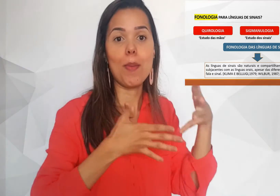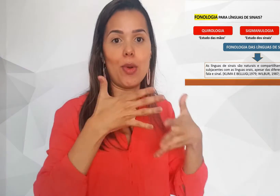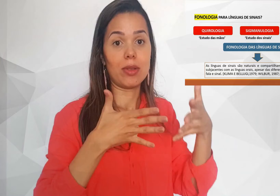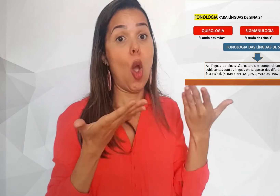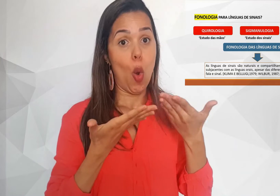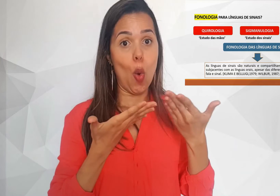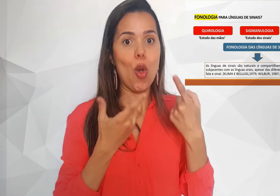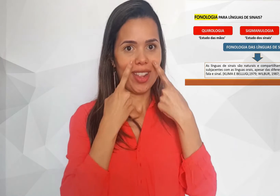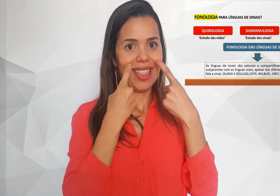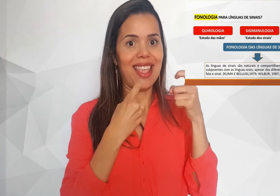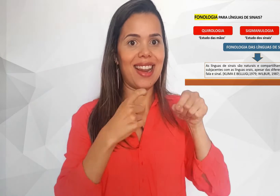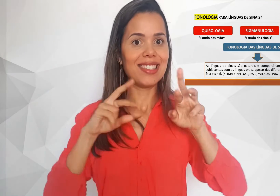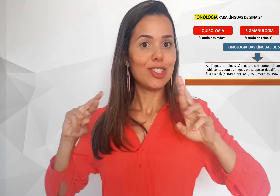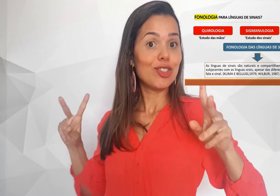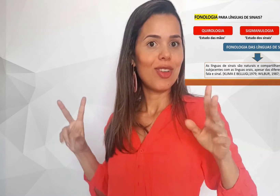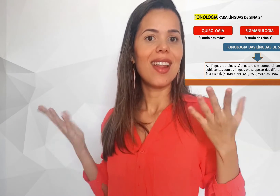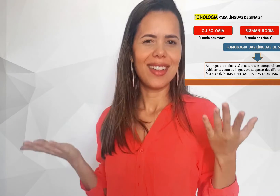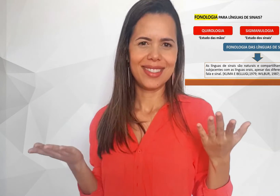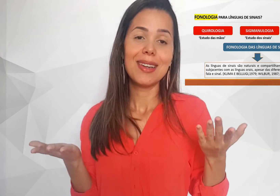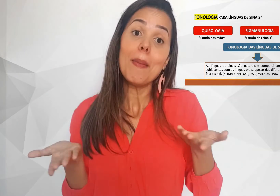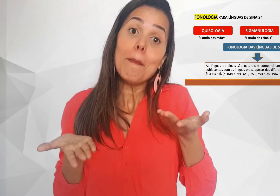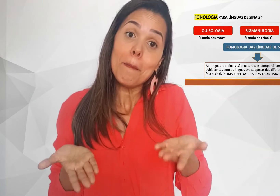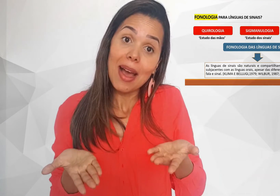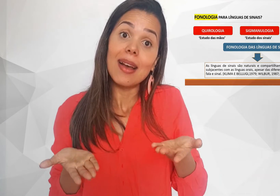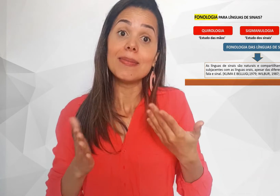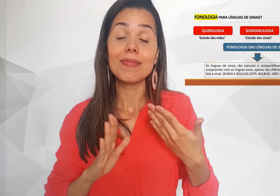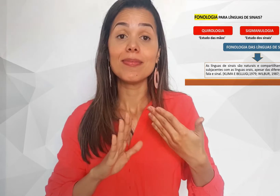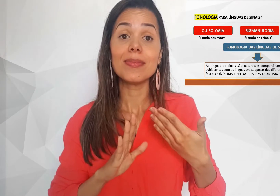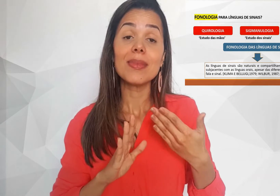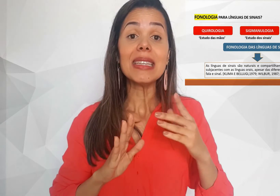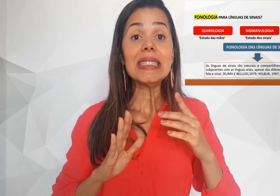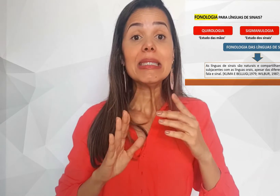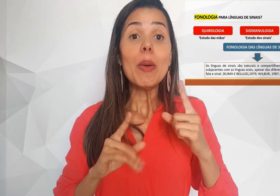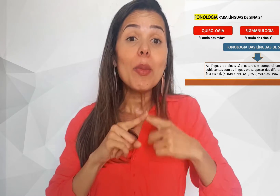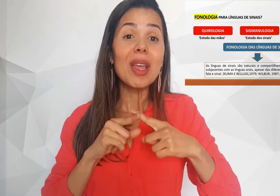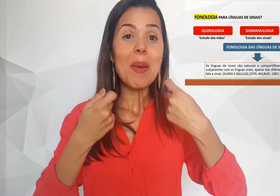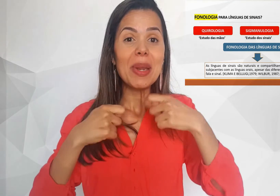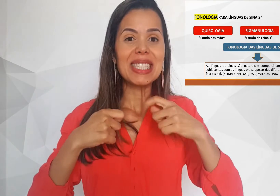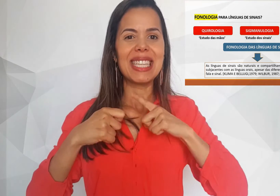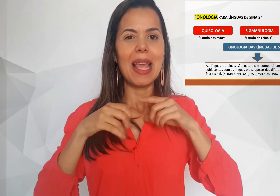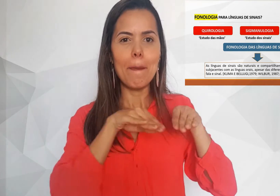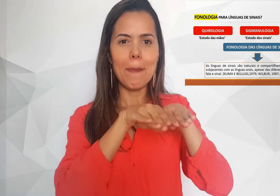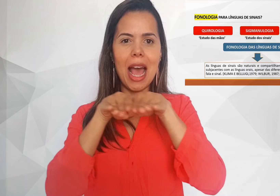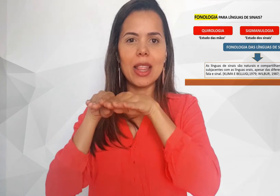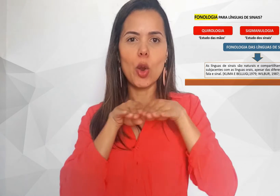sistema linguístico não oral. É isso que nos interessa nas pesquisas acadêmicas hoje. Mas, por uma questão de